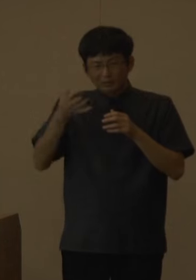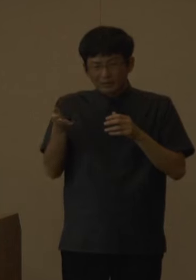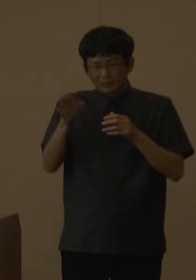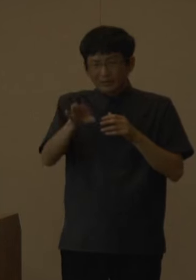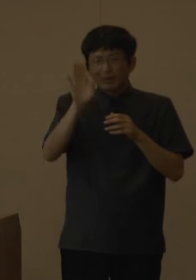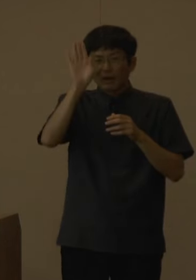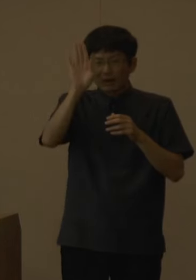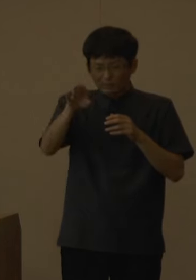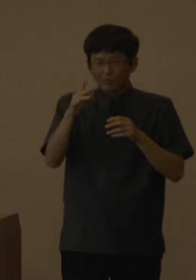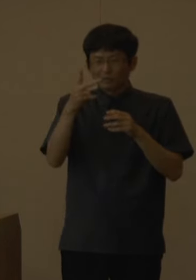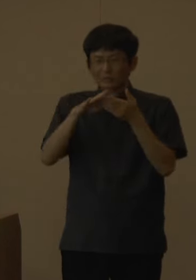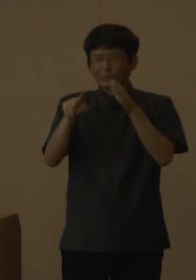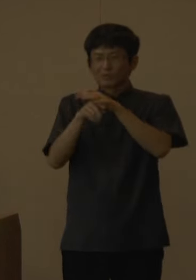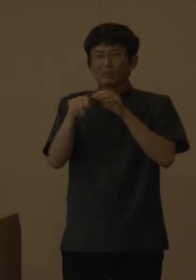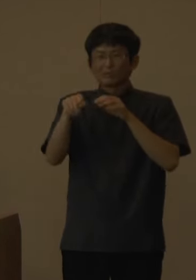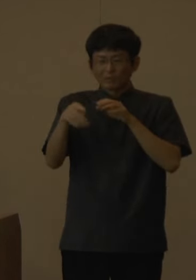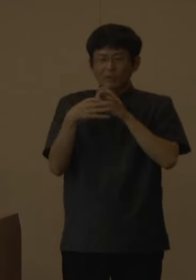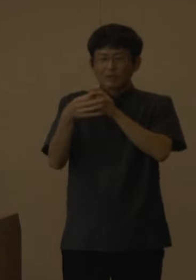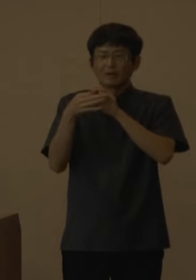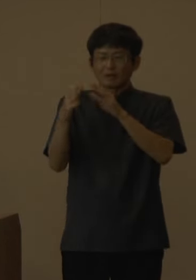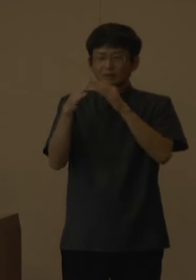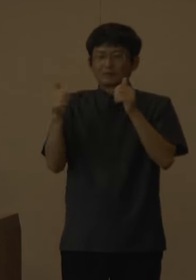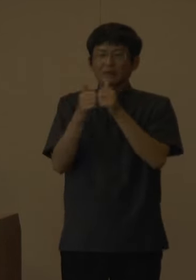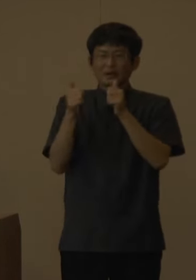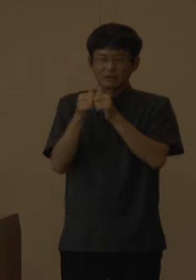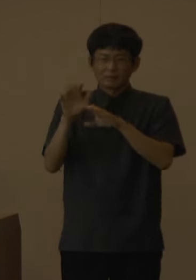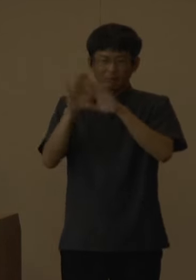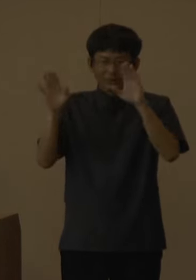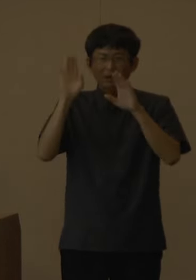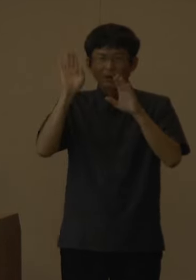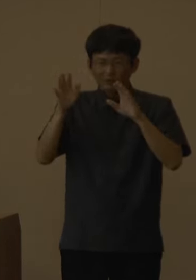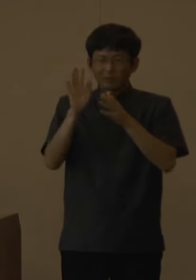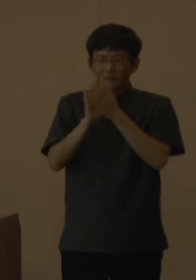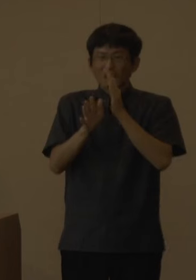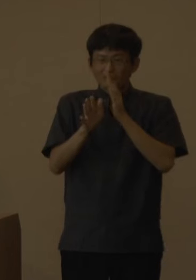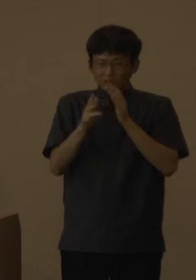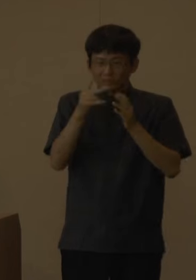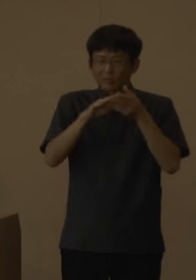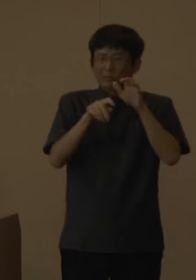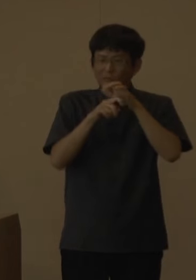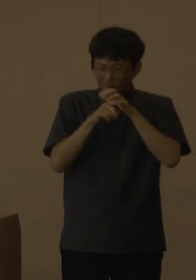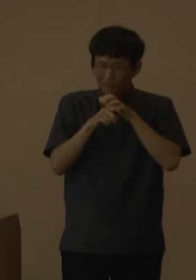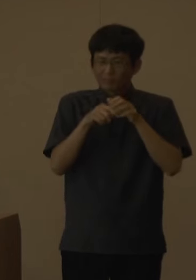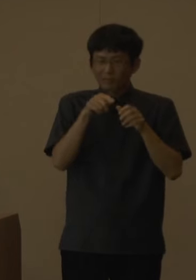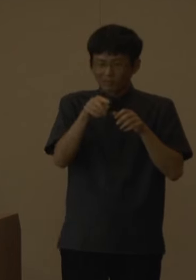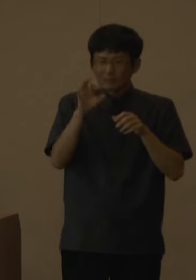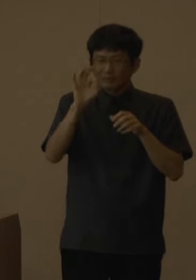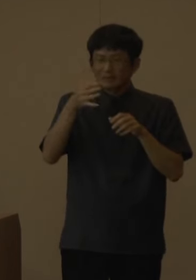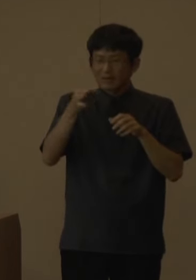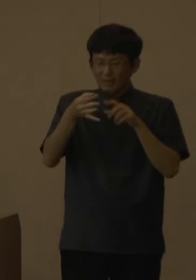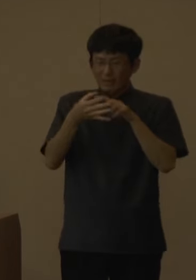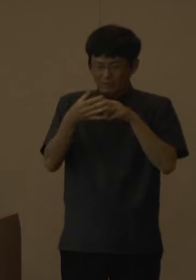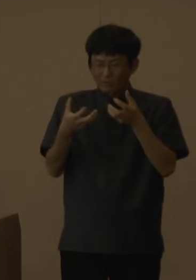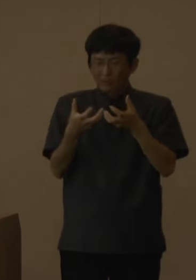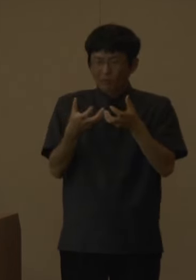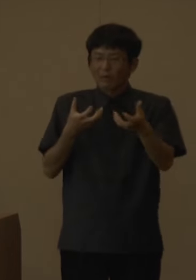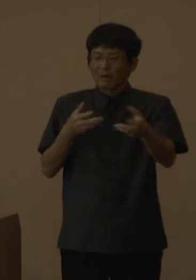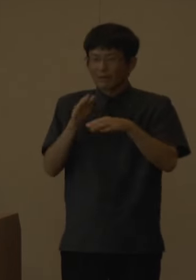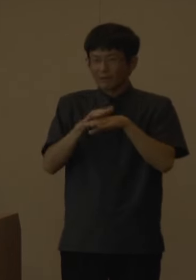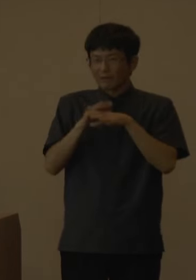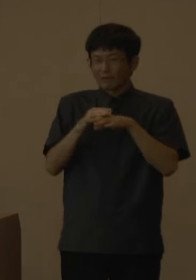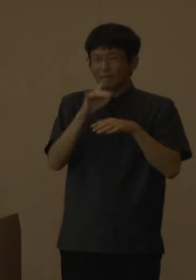村と連絡会議を開催して県と導入予定市町村との税の配分についての意見交換を行っています。